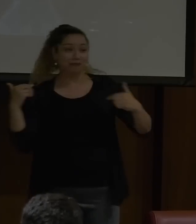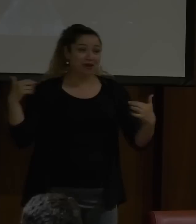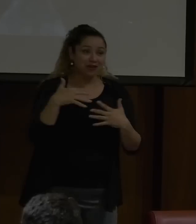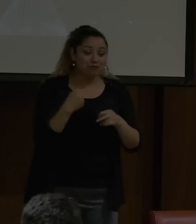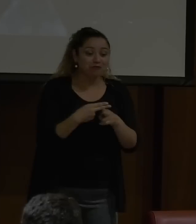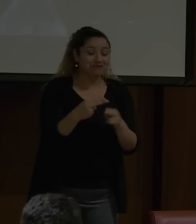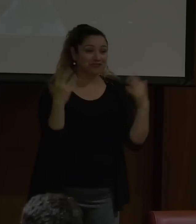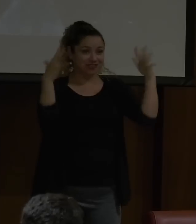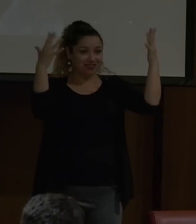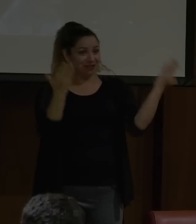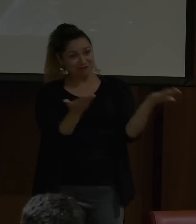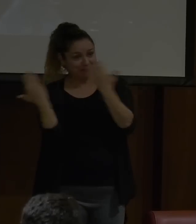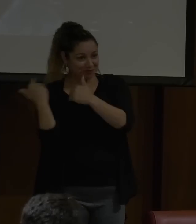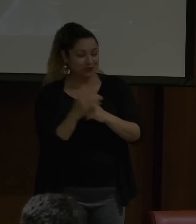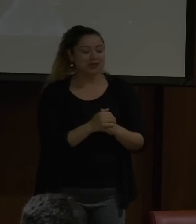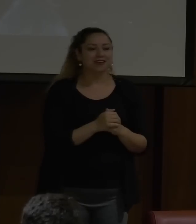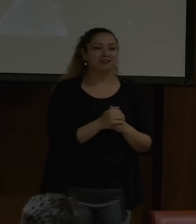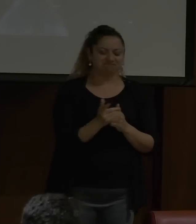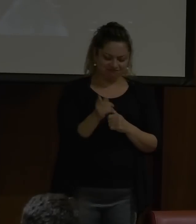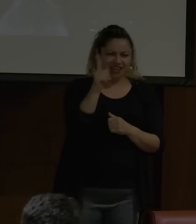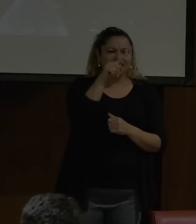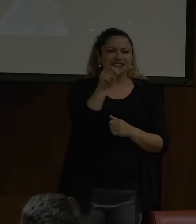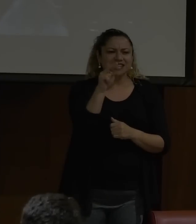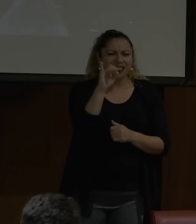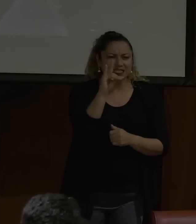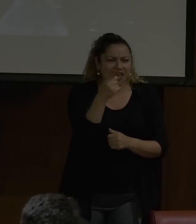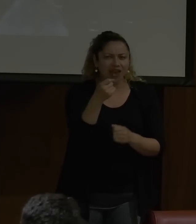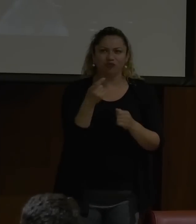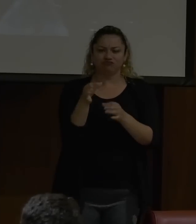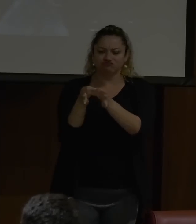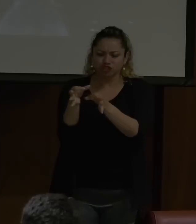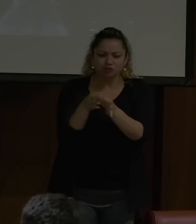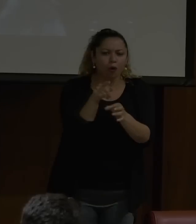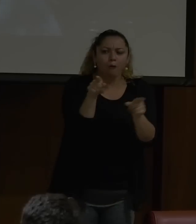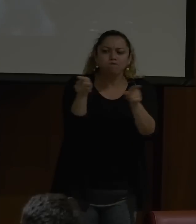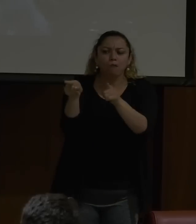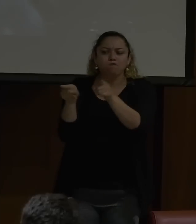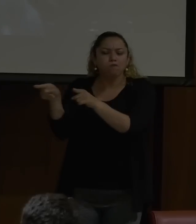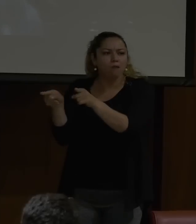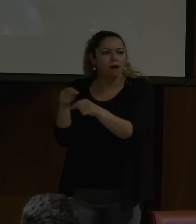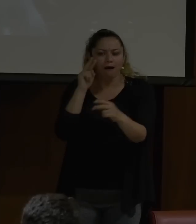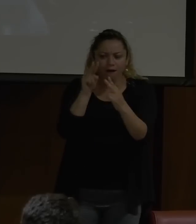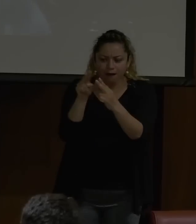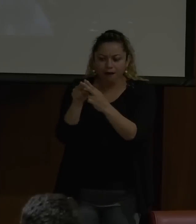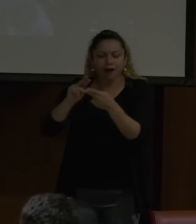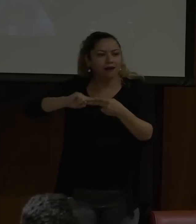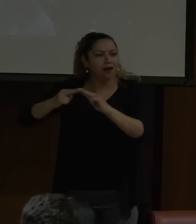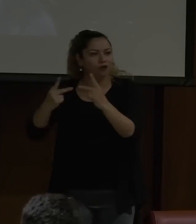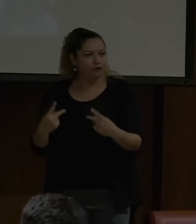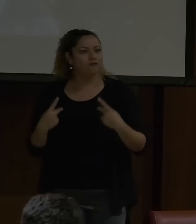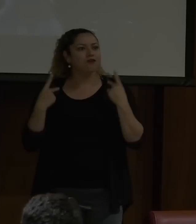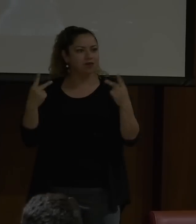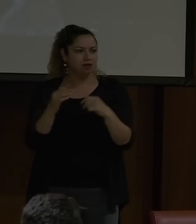al festival, ir a San Diego, ir a Tocaimo, ir a recorrer toda la geografía de Leandro Díaz, que no es una